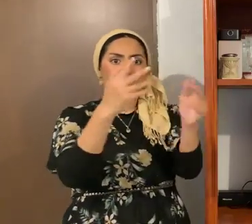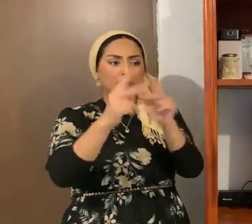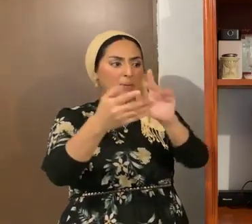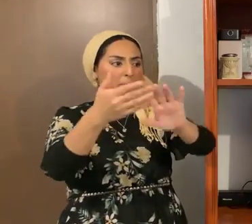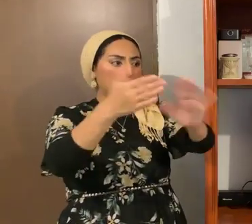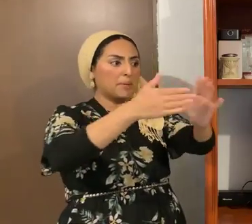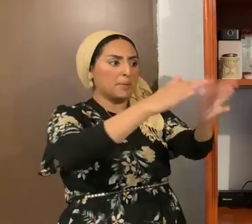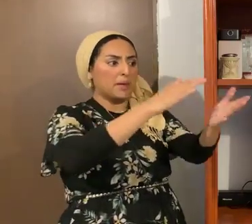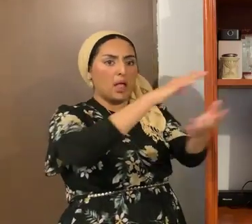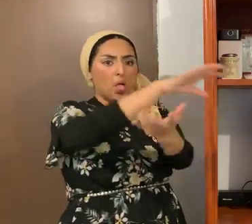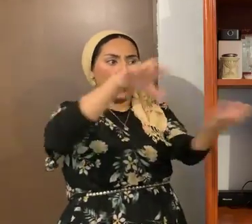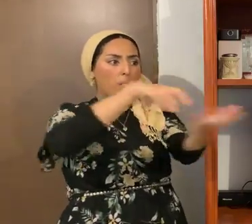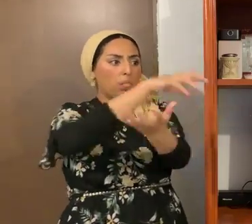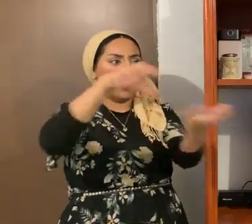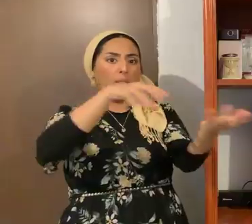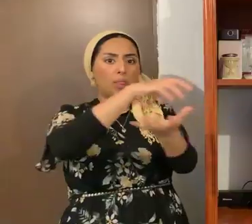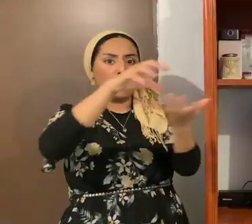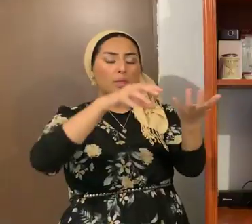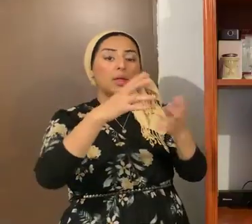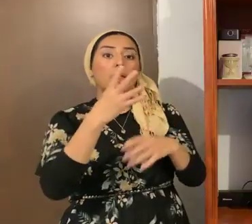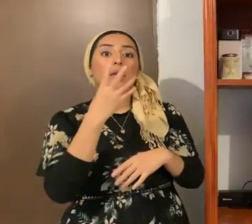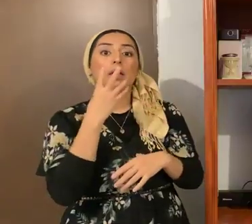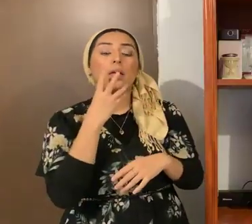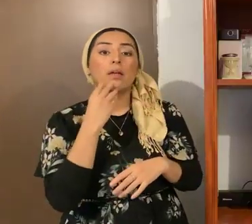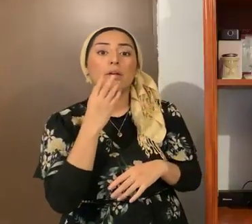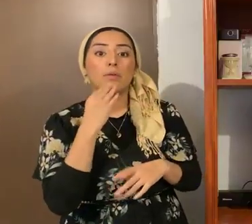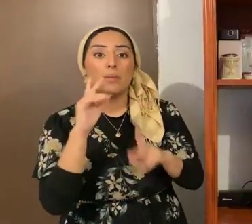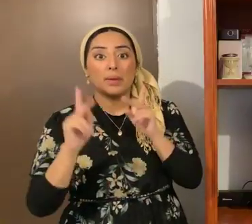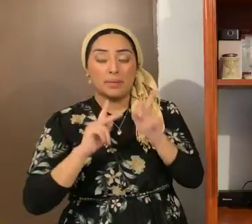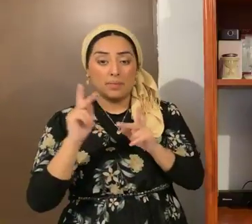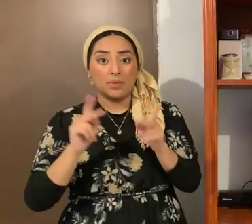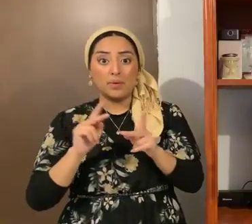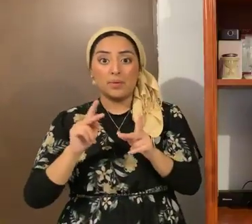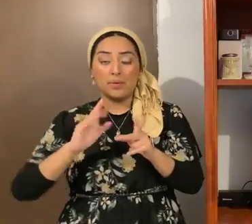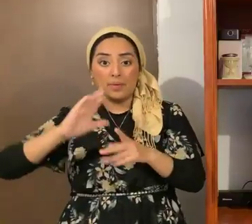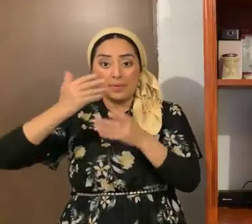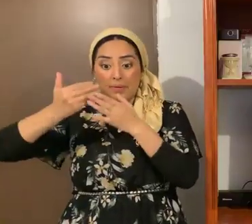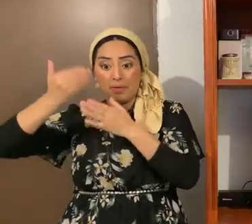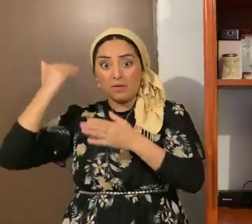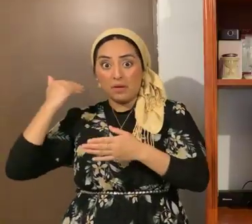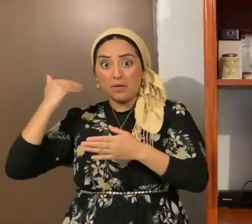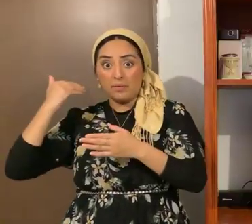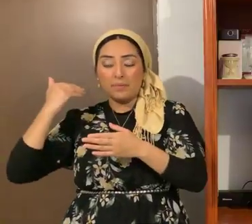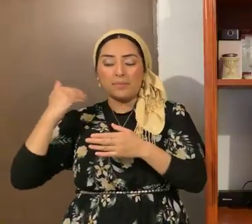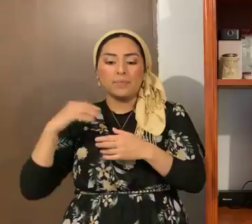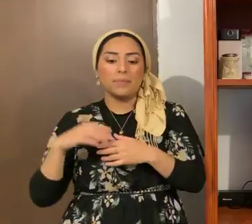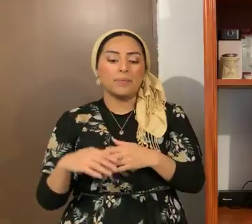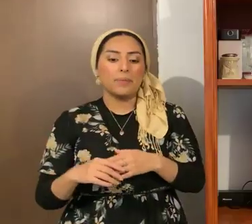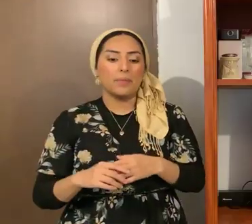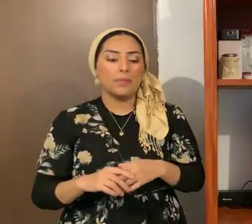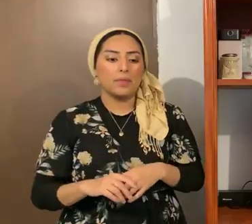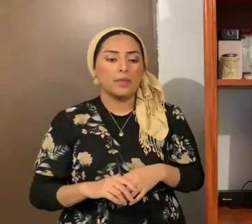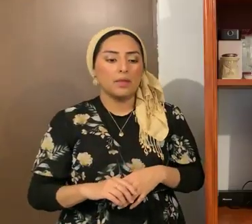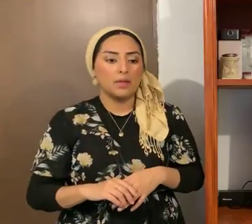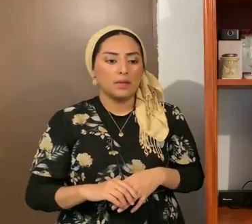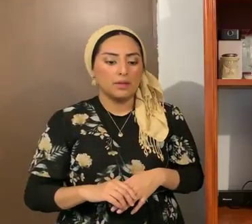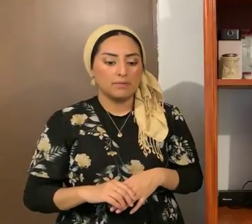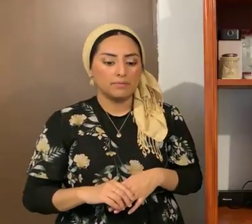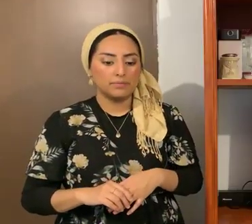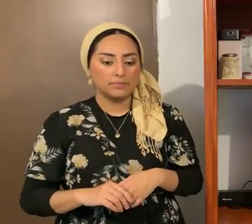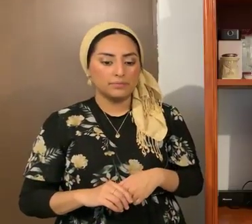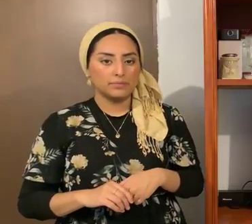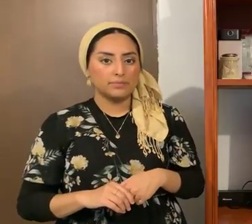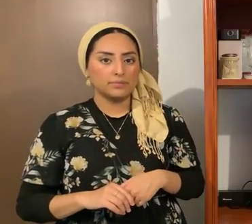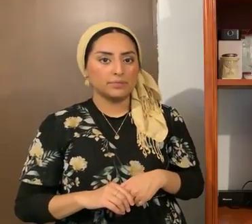y había gran confusión. Y los hebreos que habían estado con los filisteos de tiempo atrás y habían venido con ellos desde los alrededores al